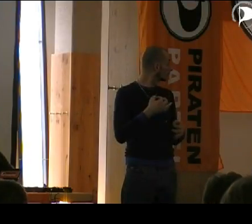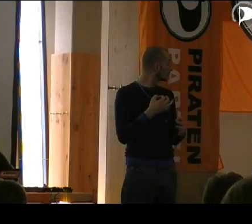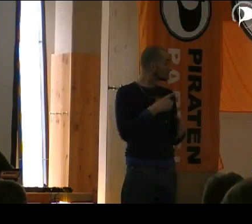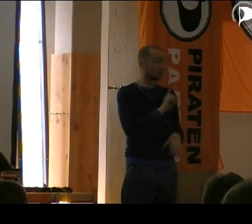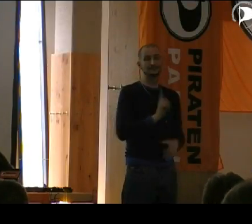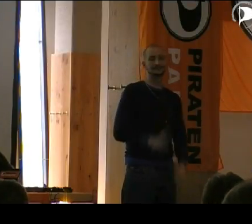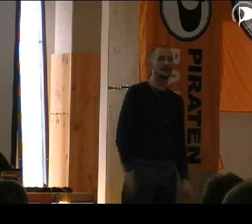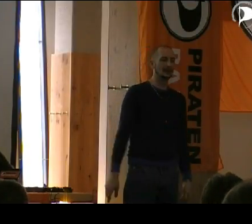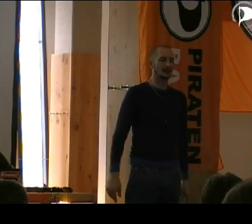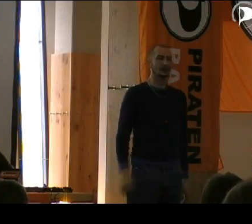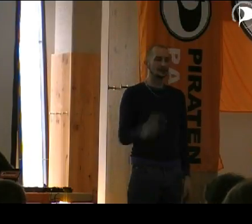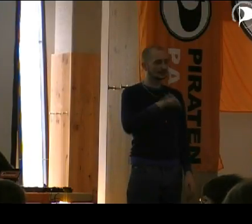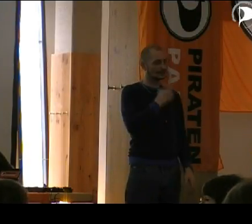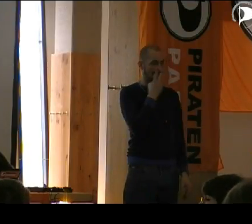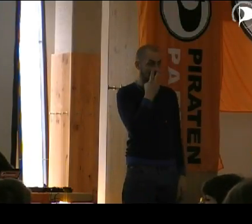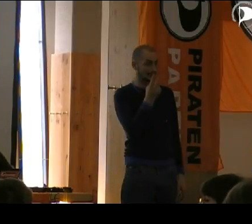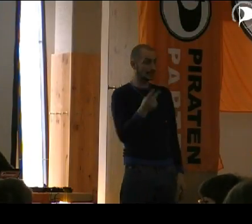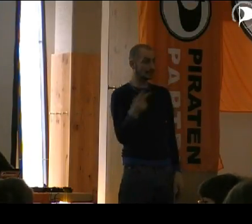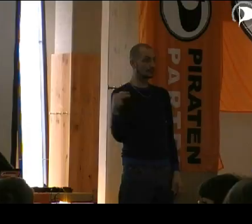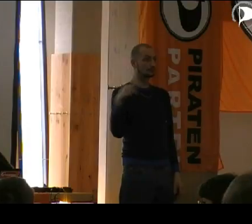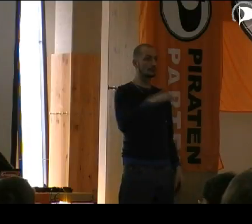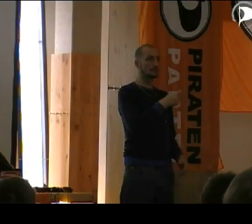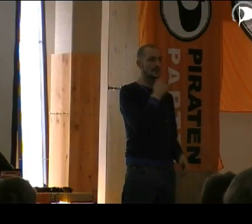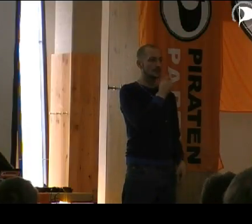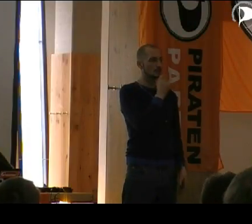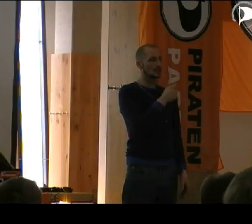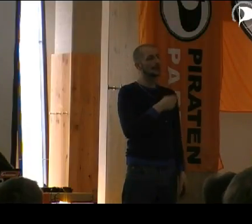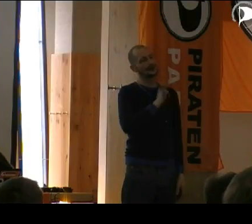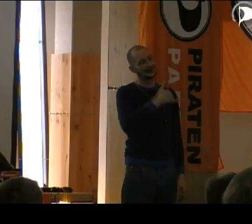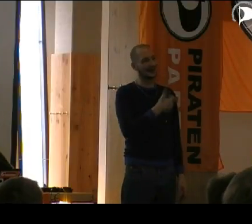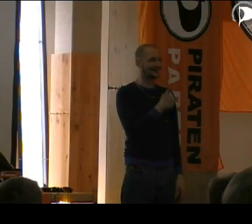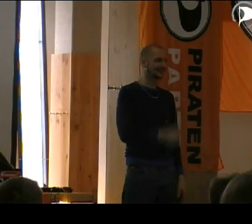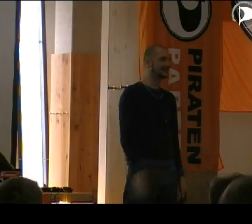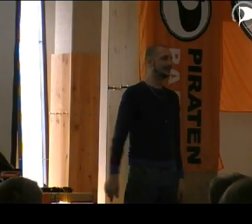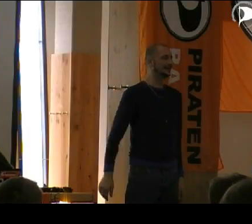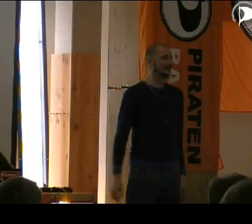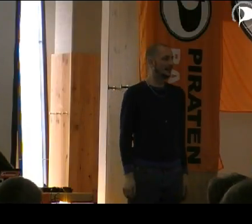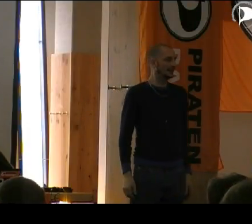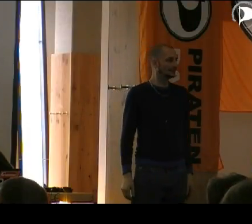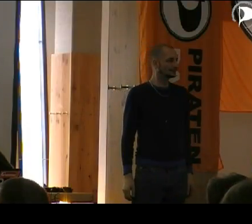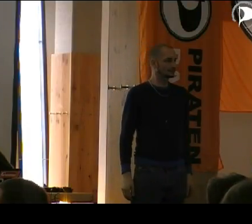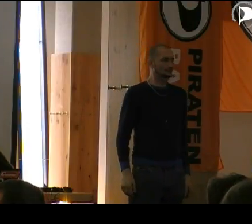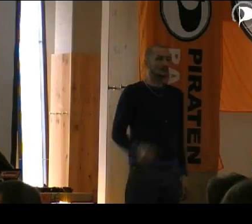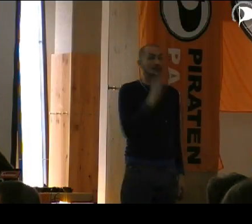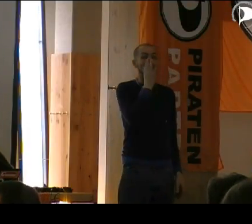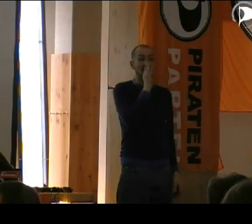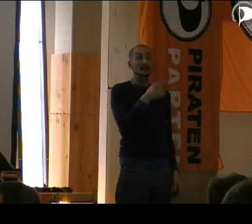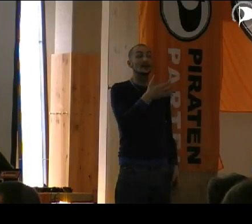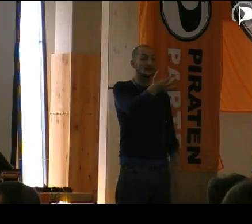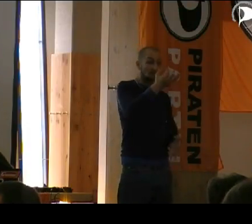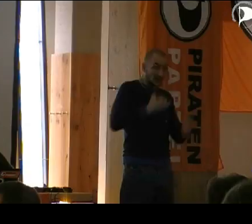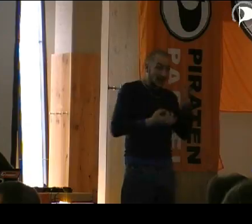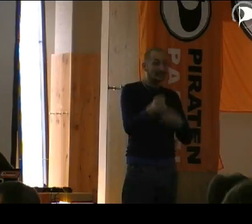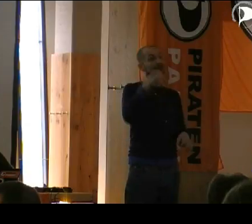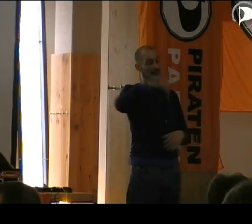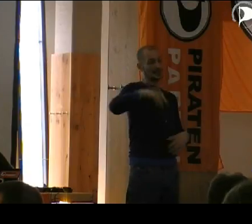wie sehen niemand mehr aufs mikro zu bewegen aber wenn sonst noch jemand fragen hat einfach schon mal das